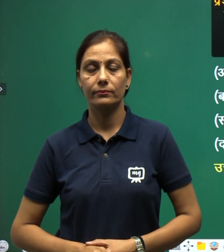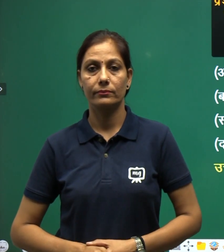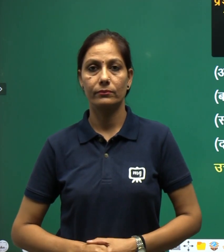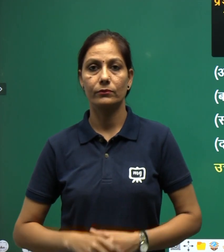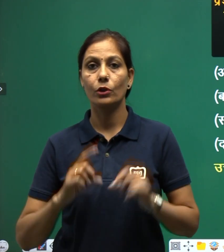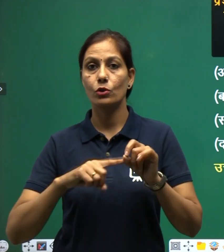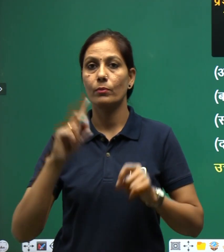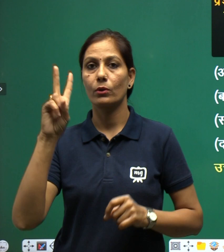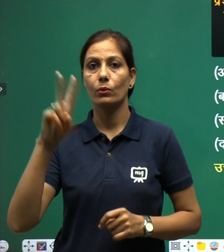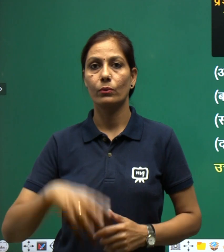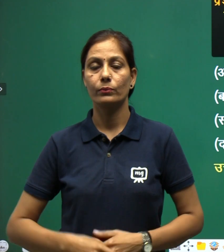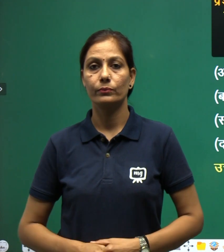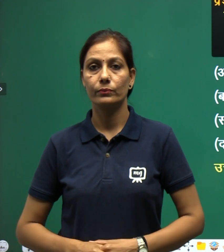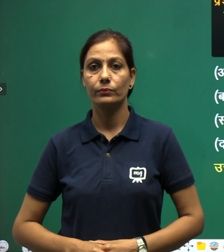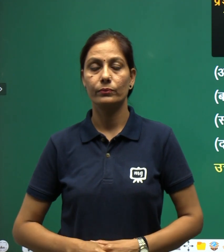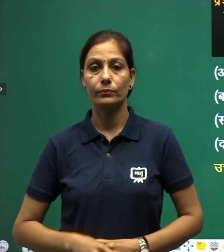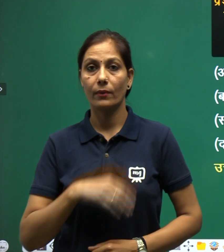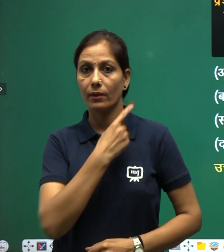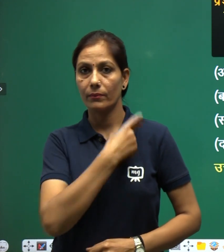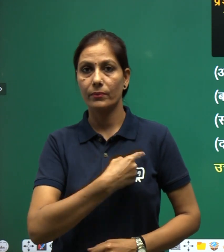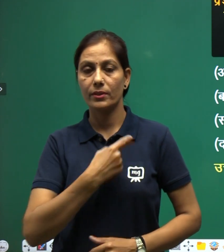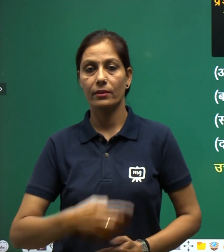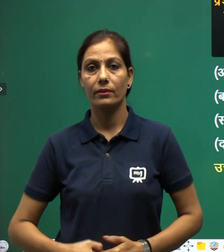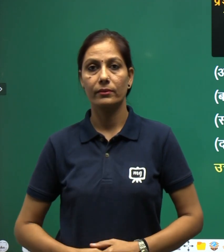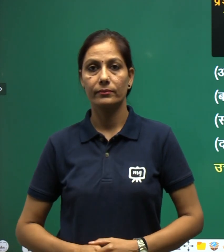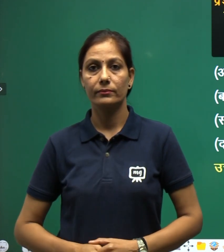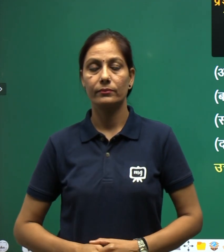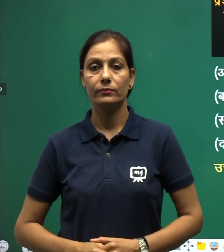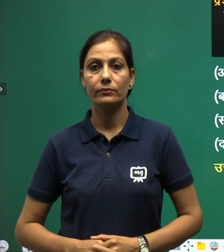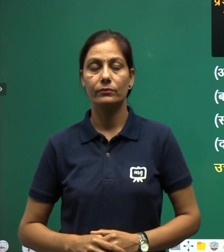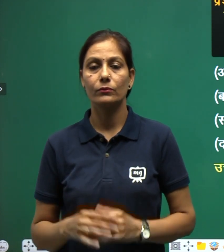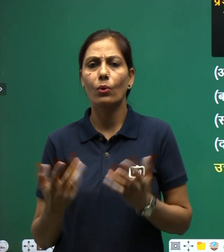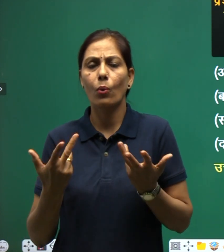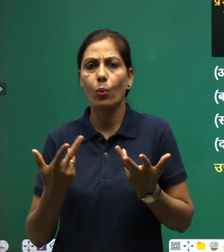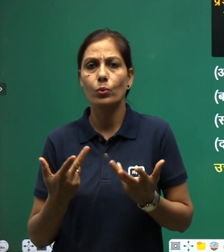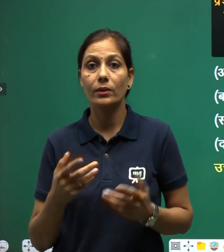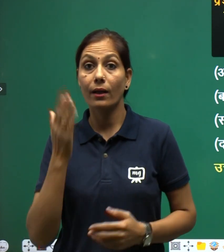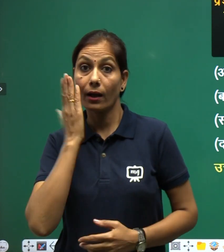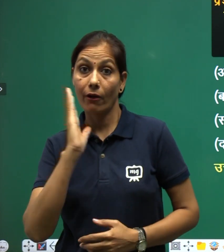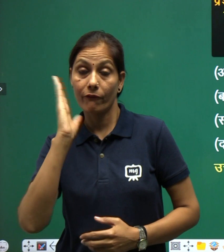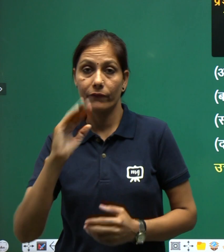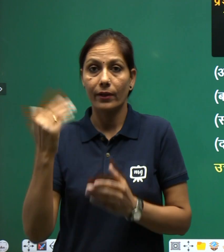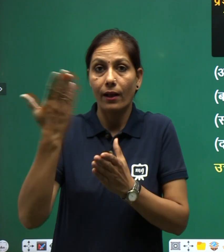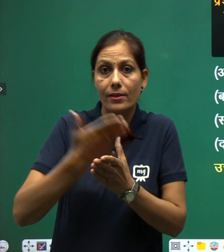प्रश्न 2, निम्न में से कौन सा कविता संग्रह